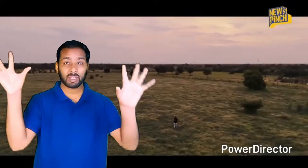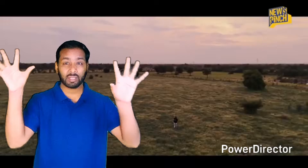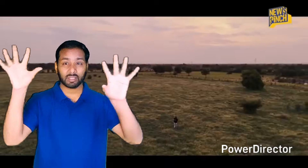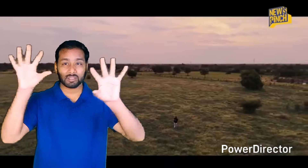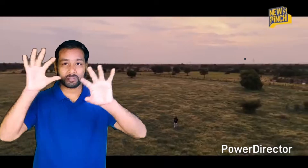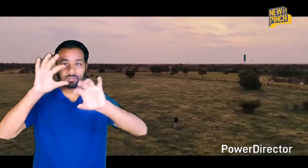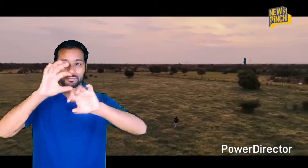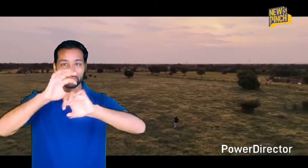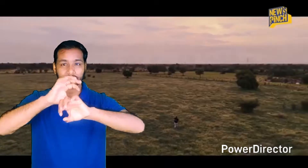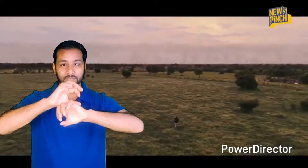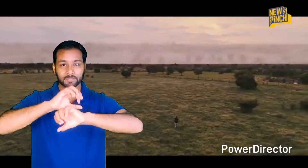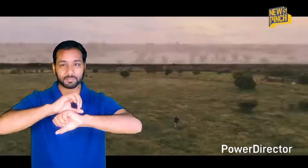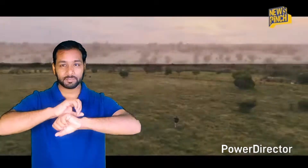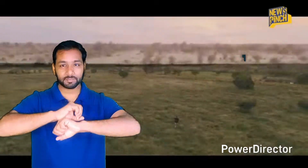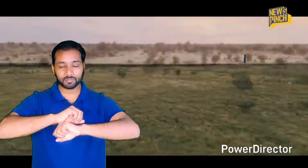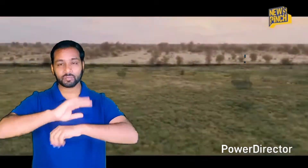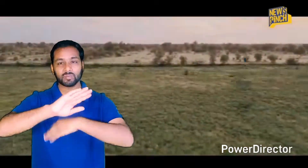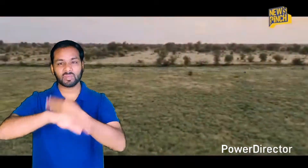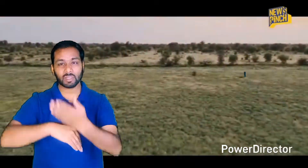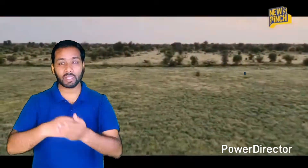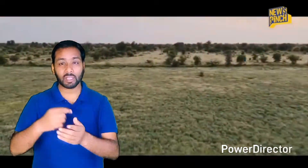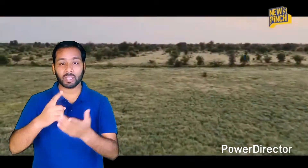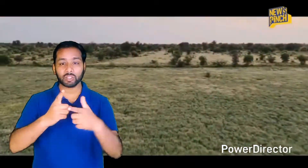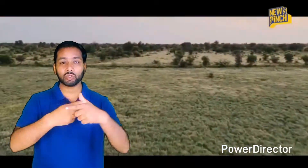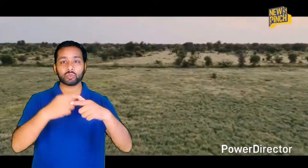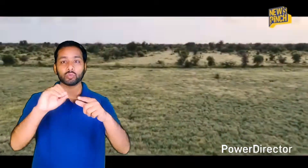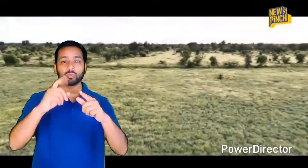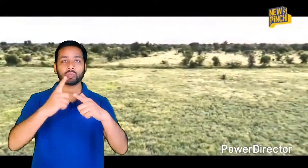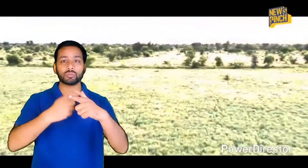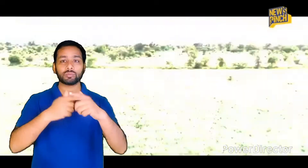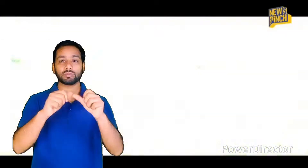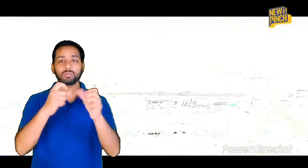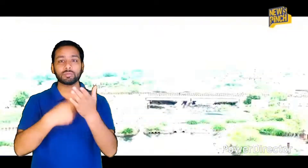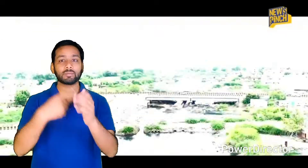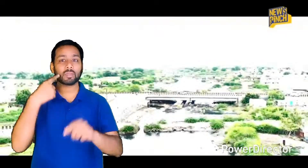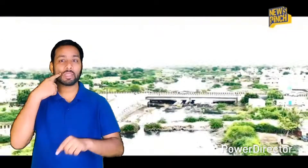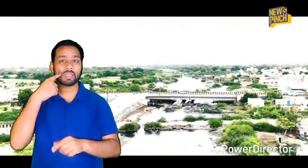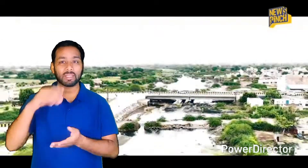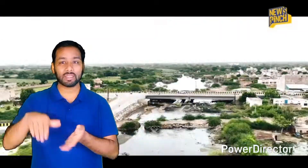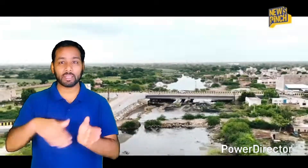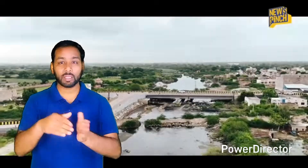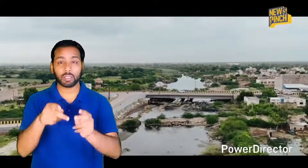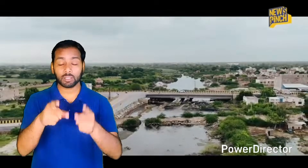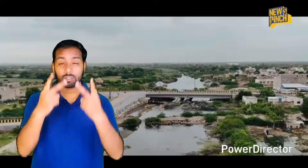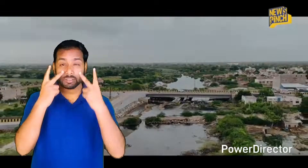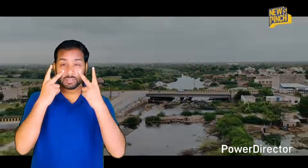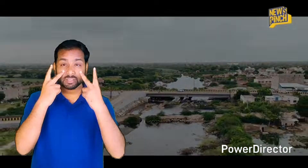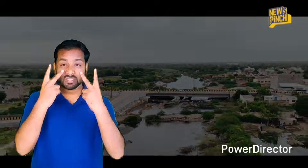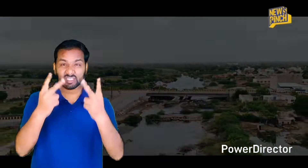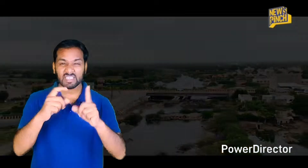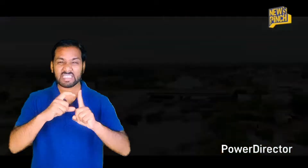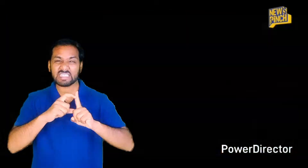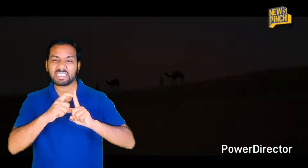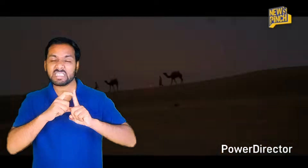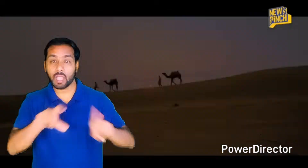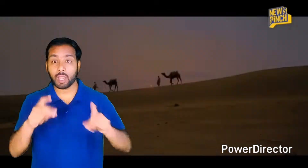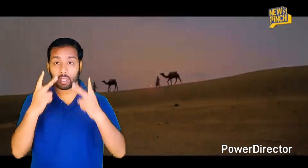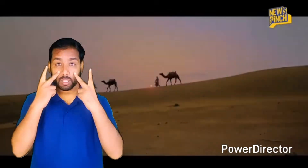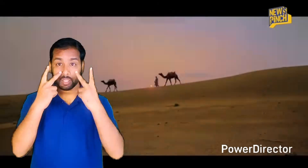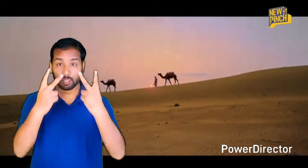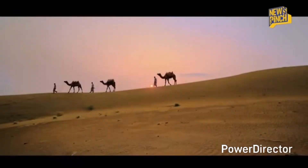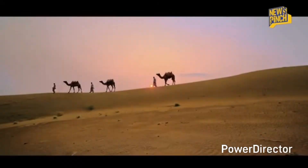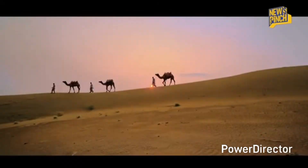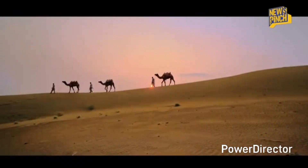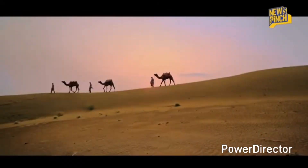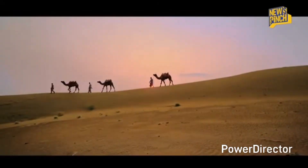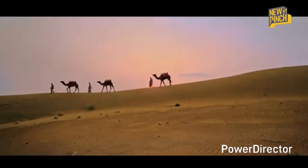शाम ढलने को थी, रात चढ़ने को थी, लेकिन अब जो जोजरी के जहर का सबसे बड़ा दंश था वो दिखने वाला